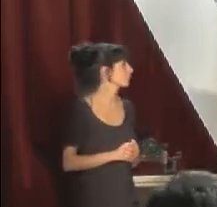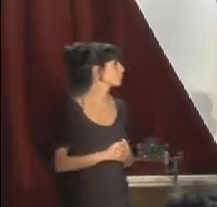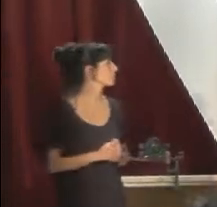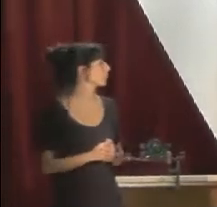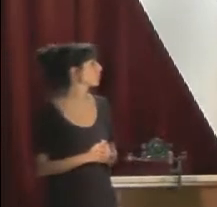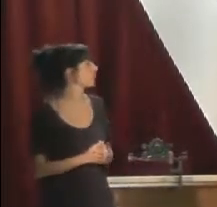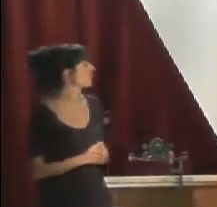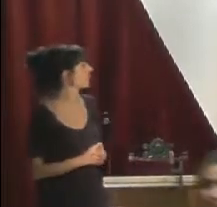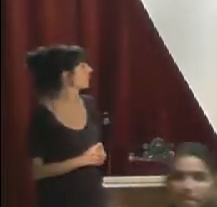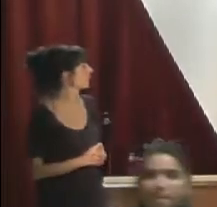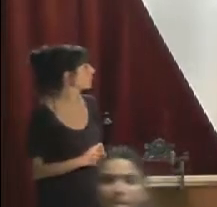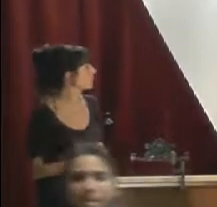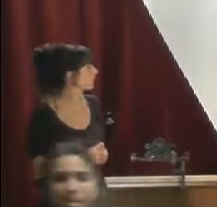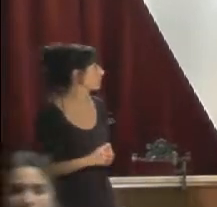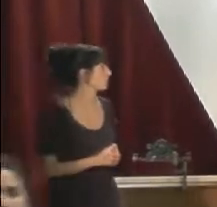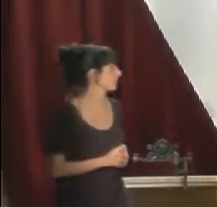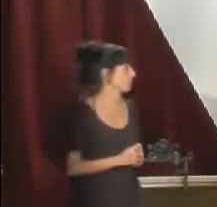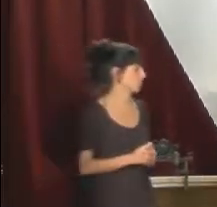Quen?